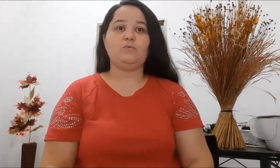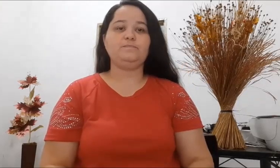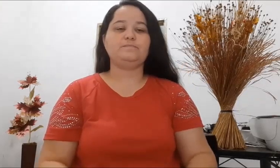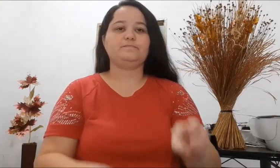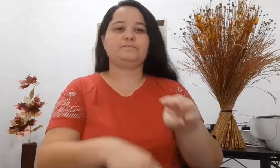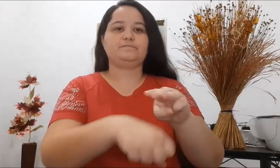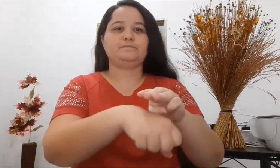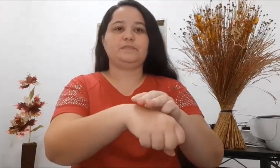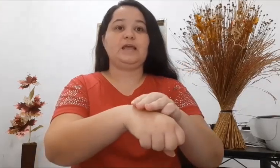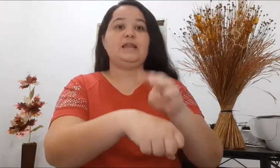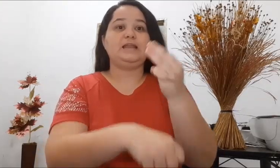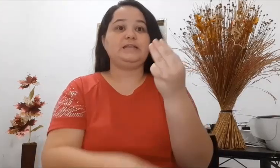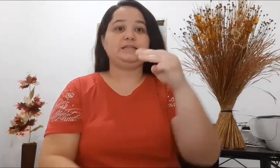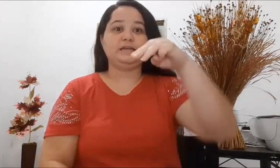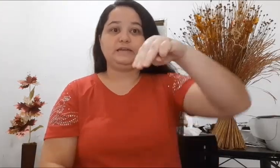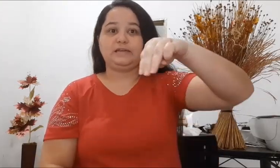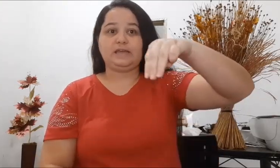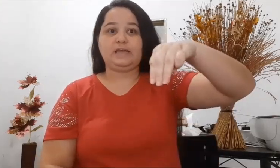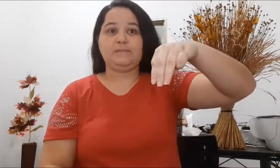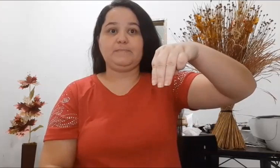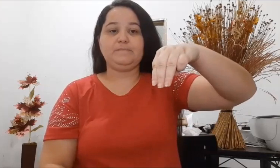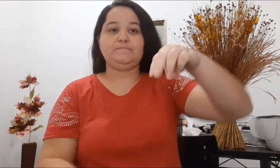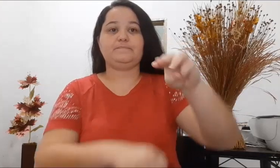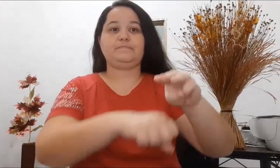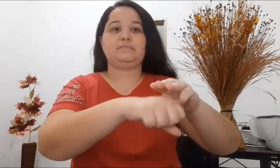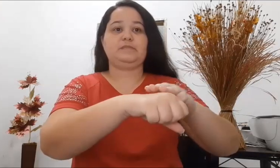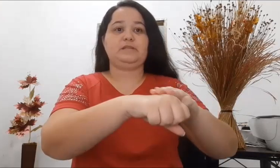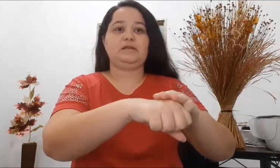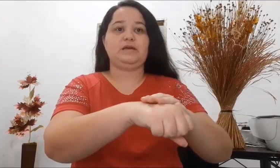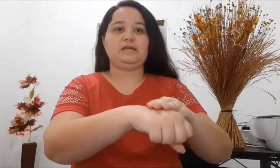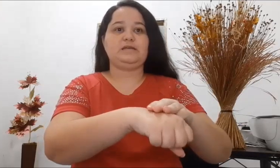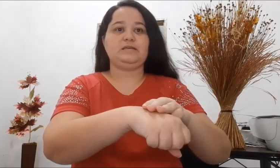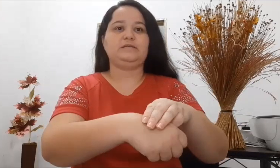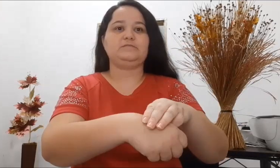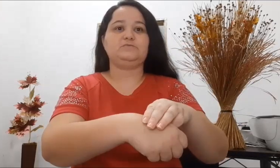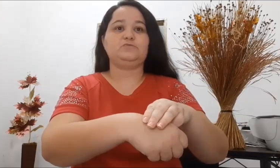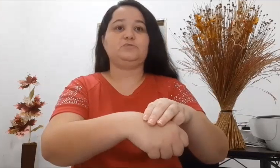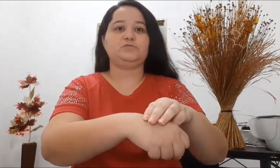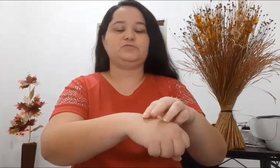Marrom. Letra M. Aqui, no dorso.